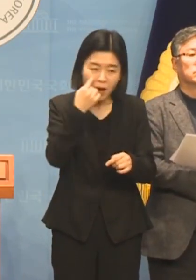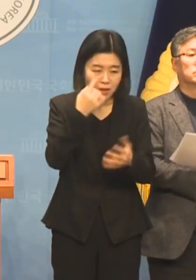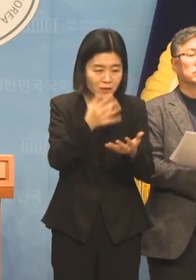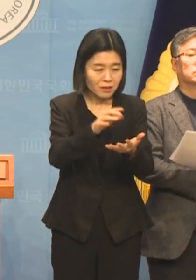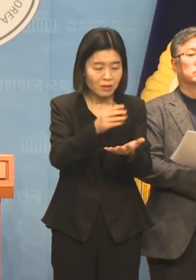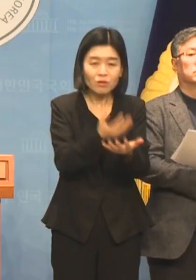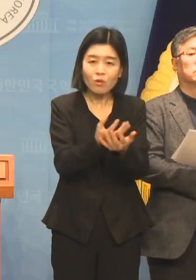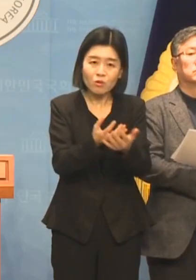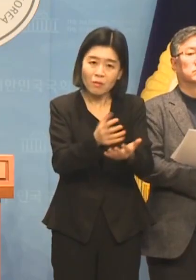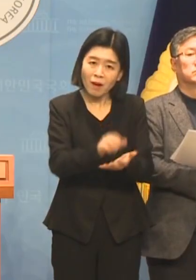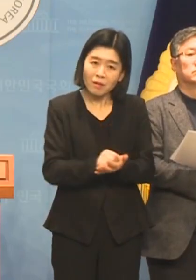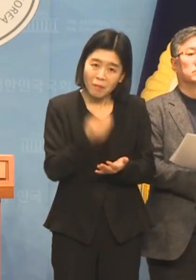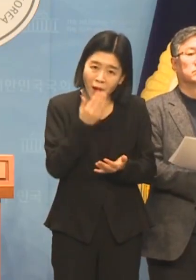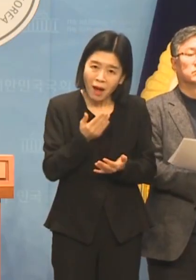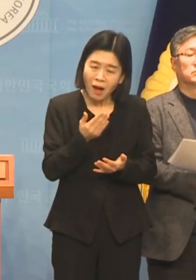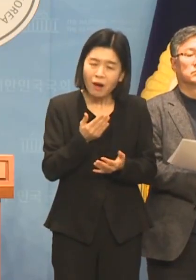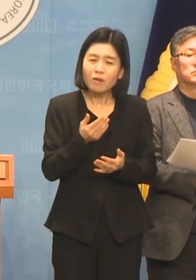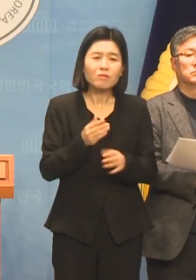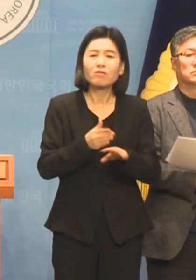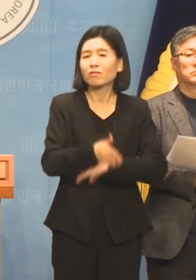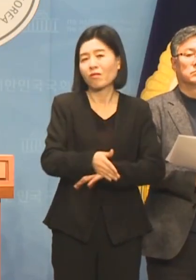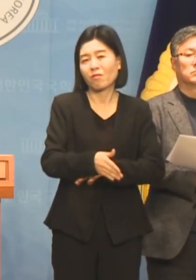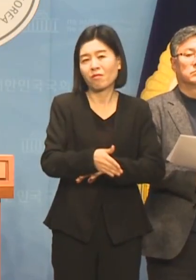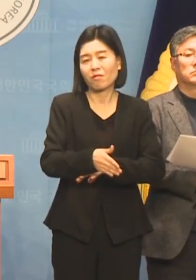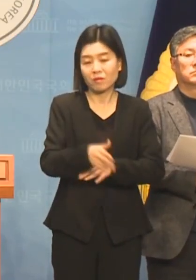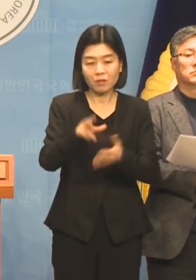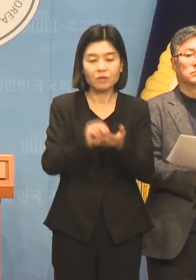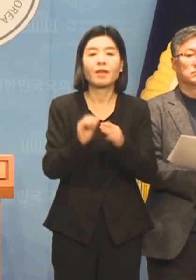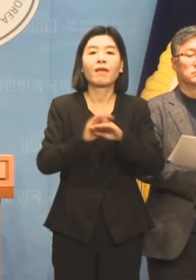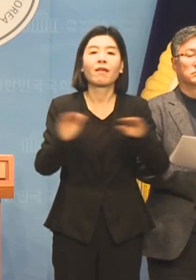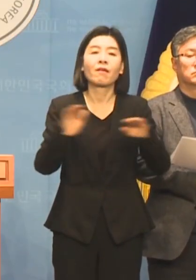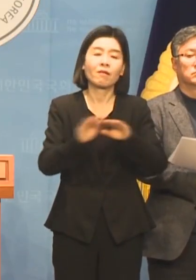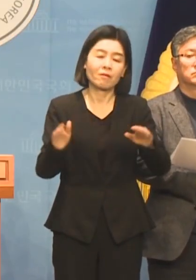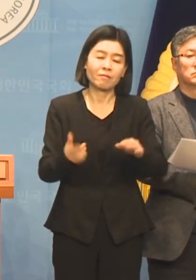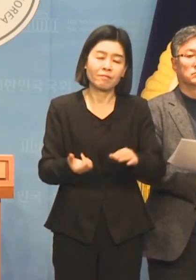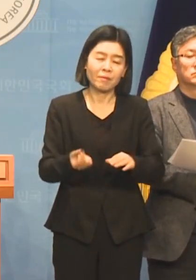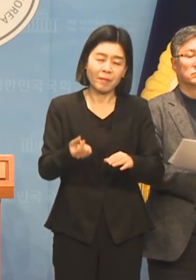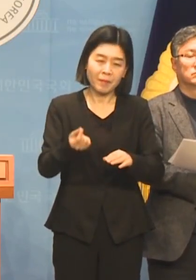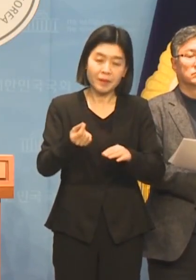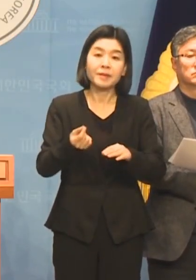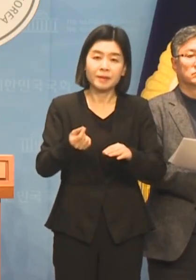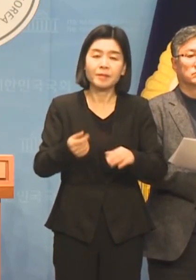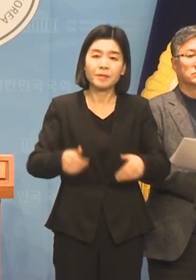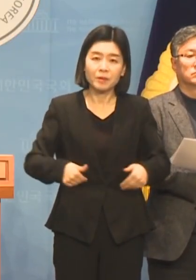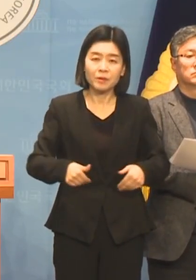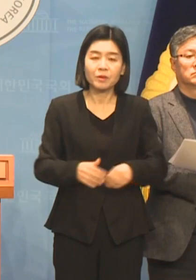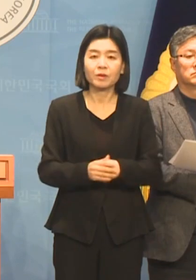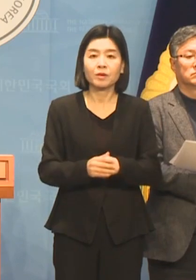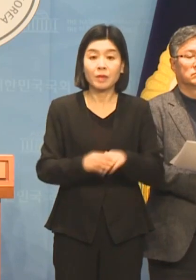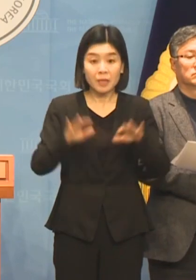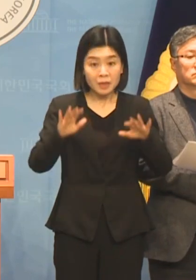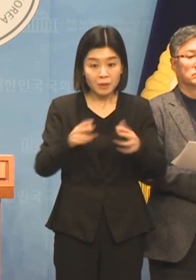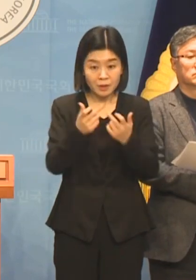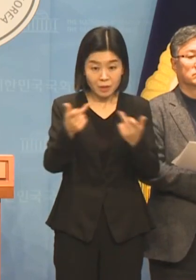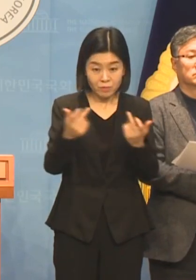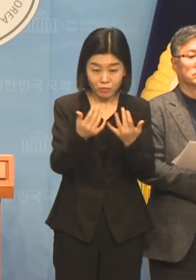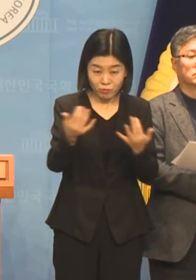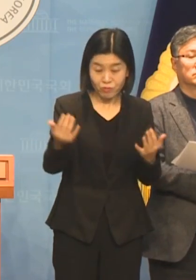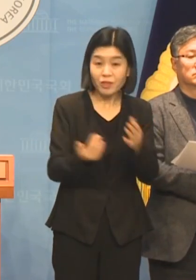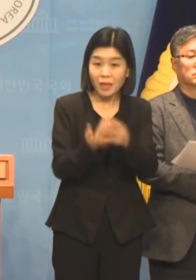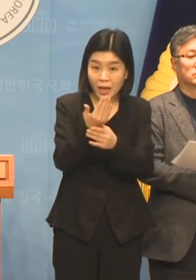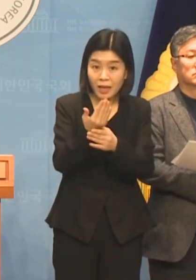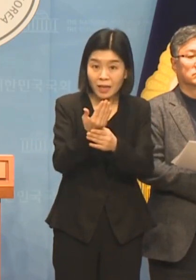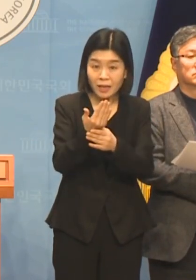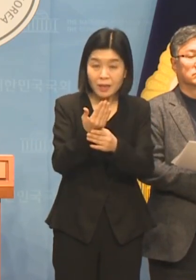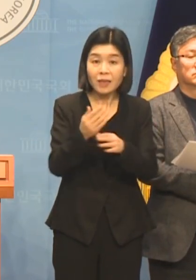됩니다. 이런 문제도 조속하게 해결이 되어야 된다는 말씀을 드립니다. 아울러 이번 재난은 이번 한 번으로 끝날